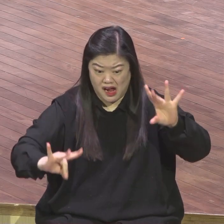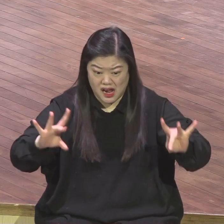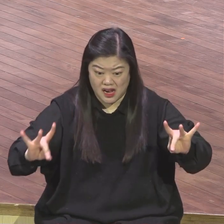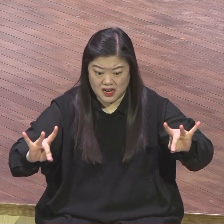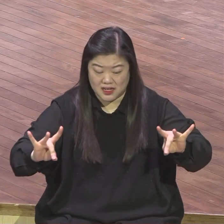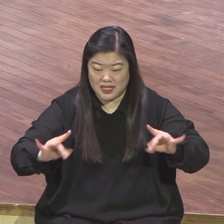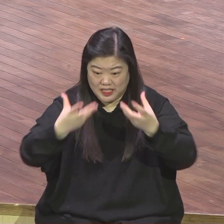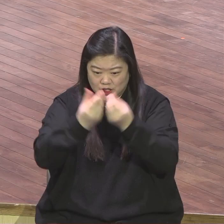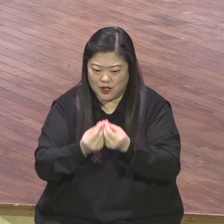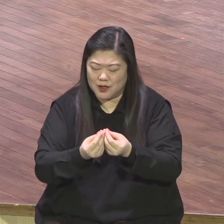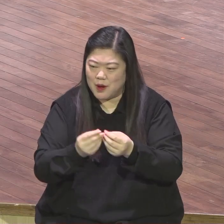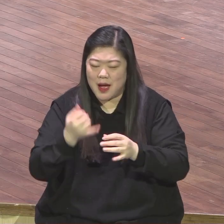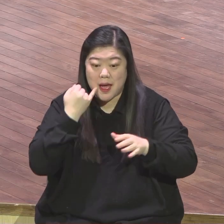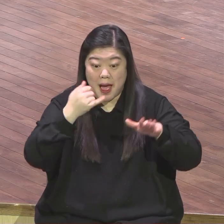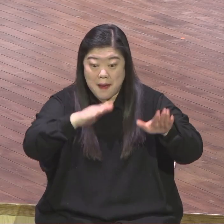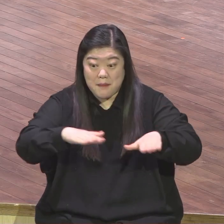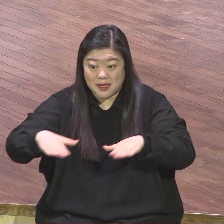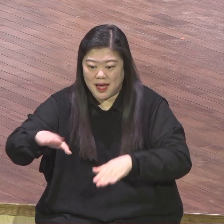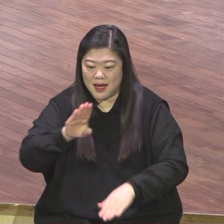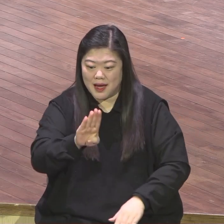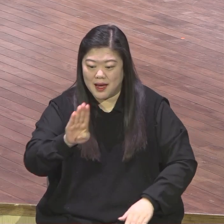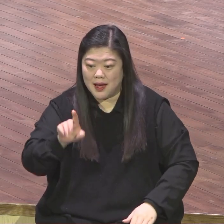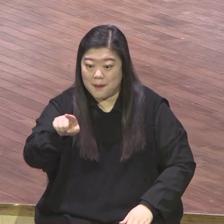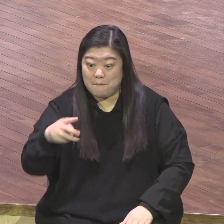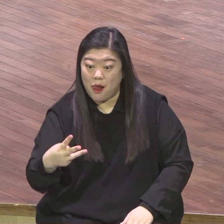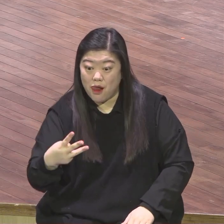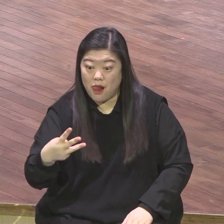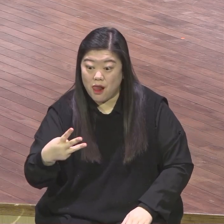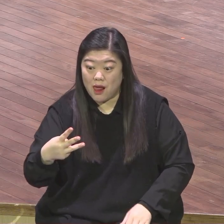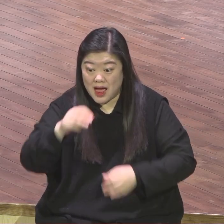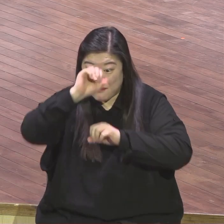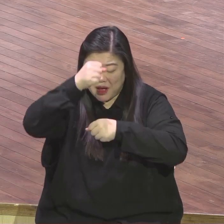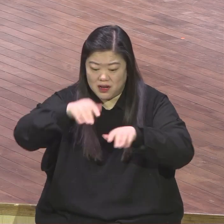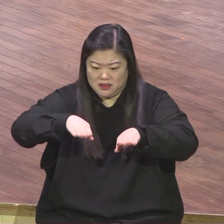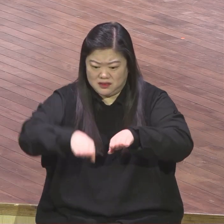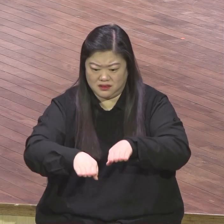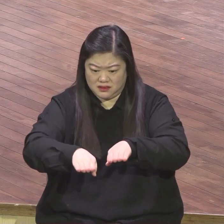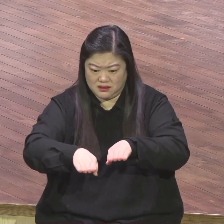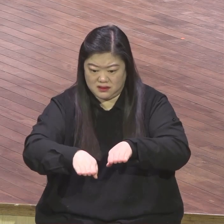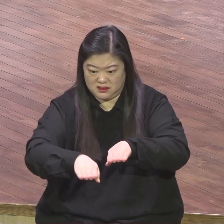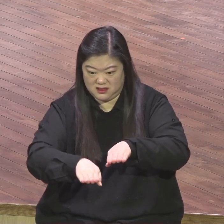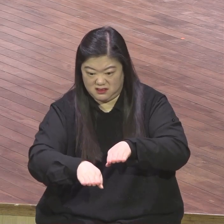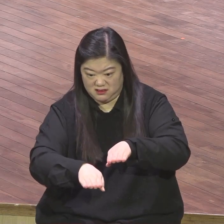해요? 밖에서 줄을 던져서, 밖에서 건져줘야 돼요.